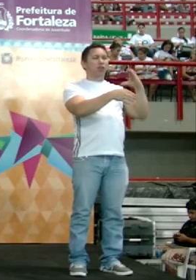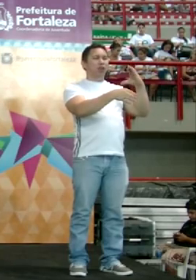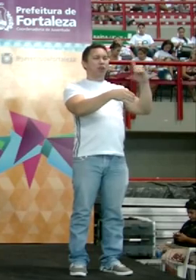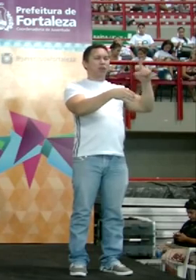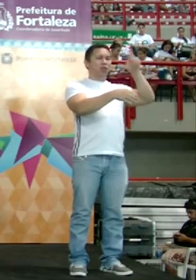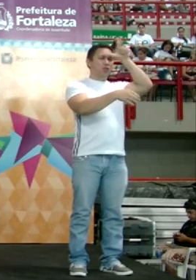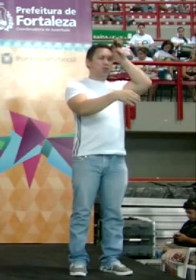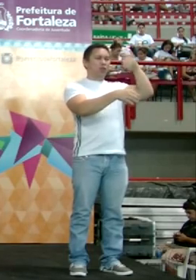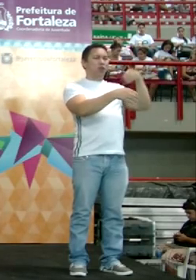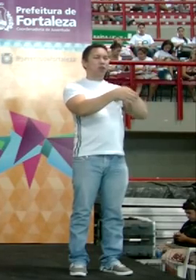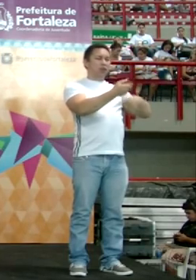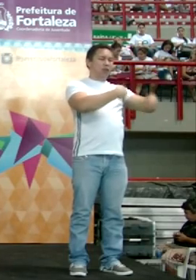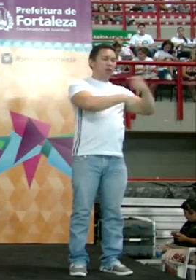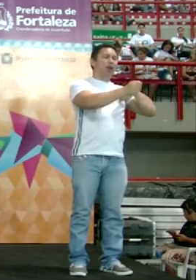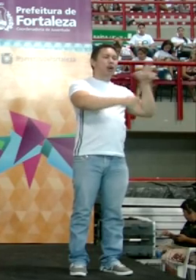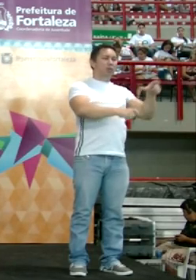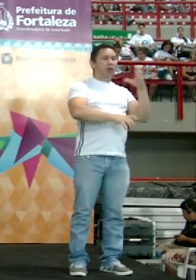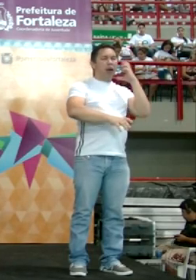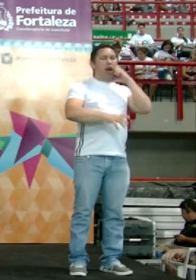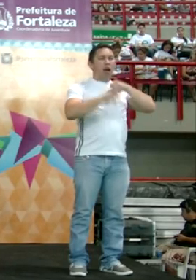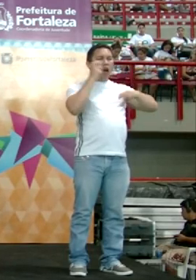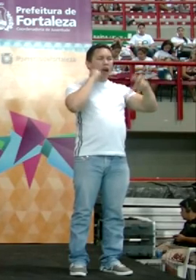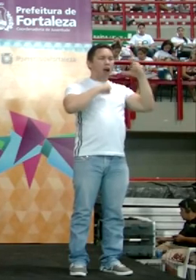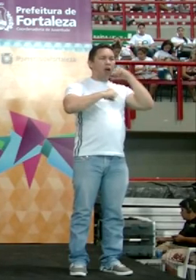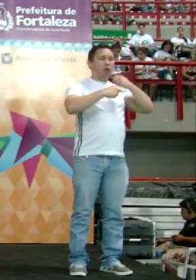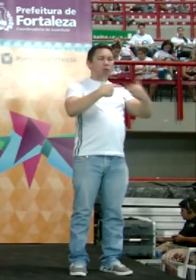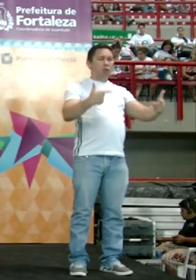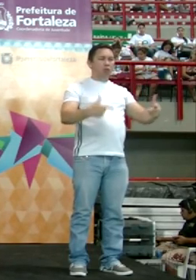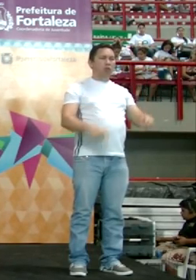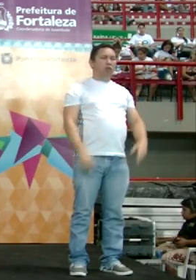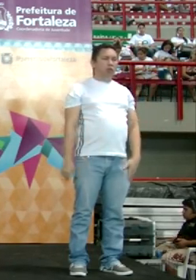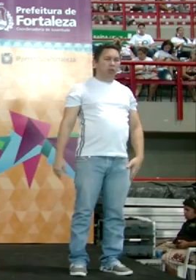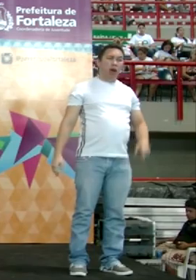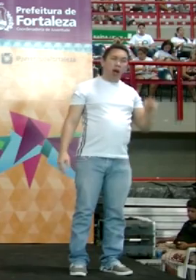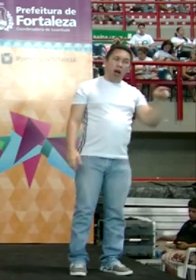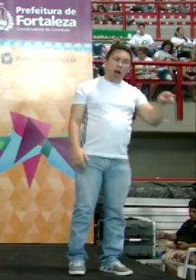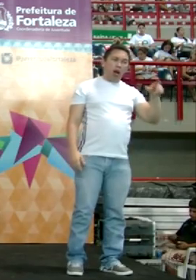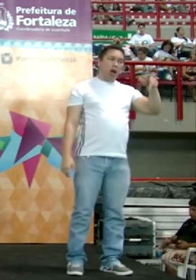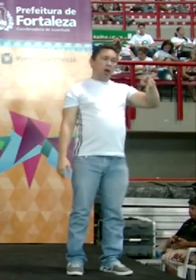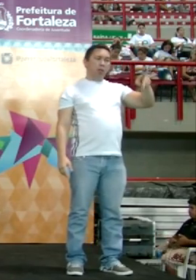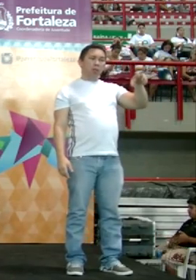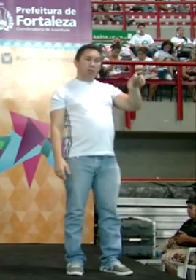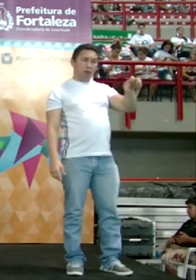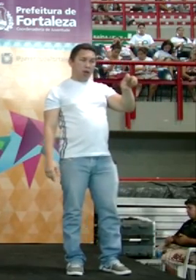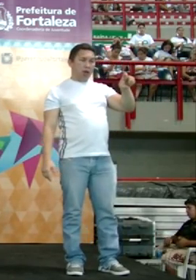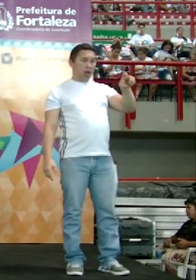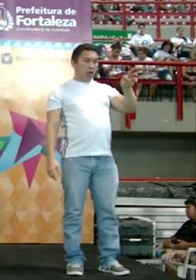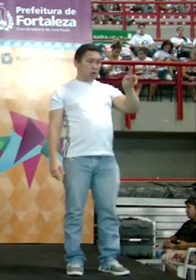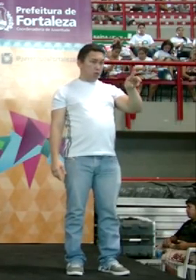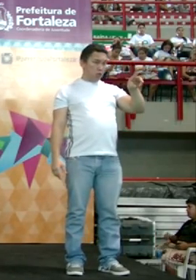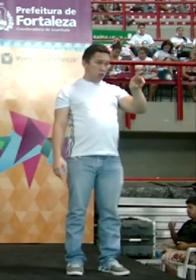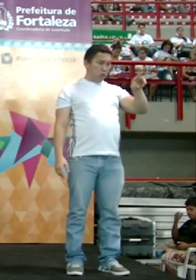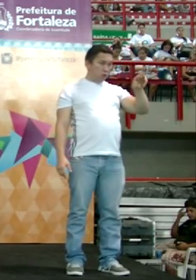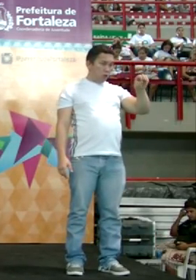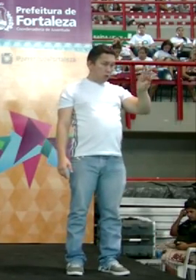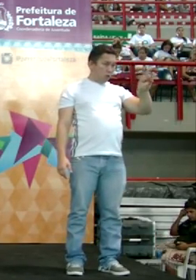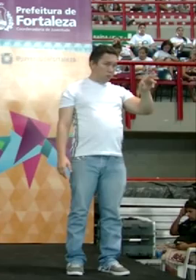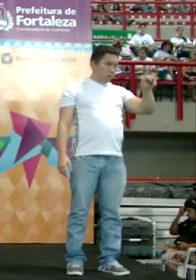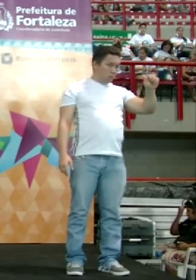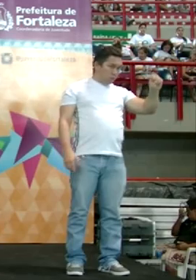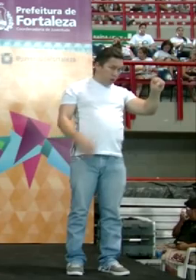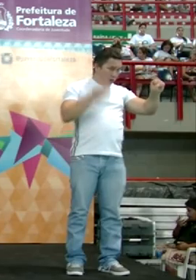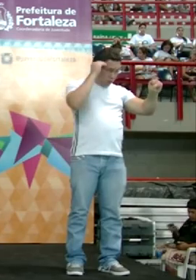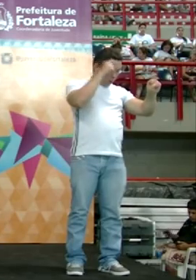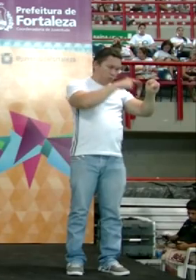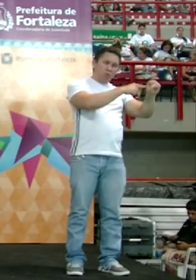Petrobras. Elas é que roubaram a Petrobras ela é vítima, ela não é o vilão da história. As